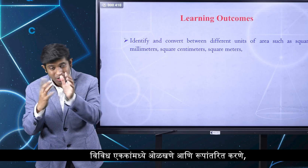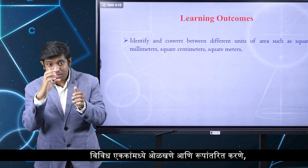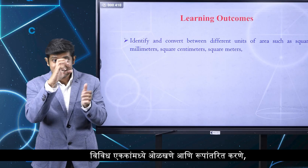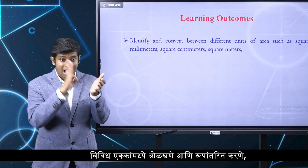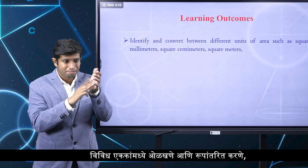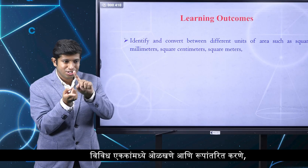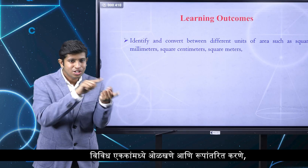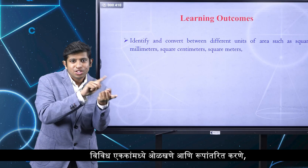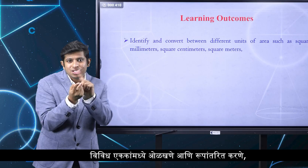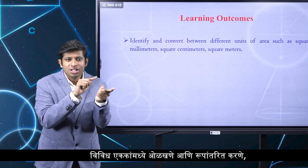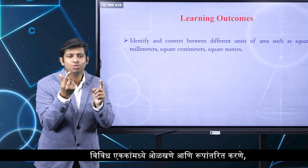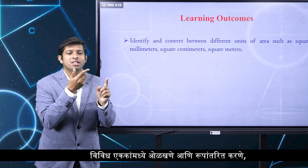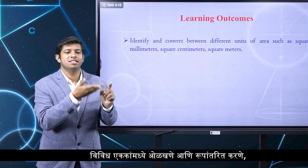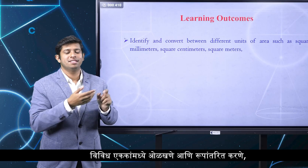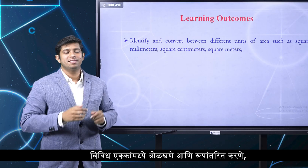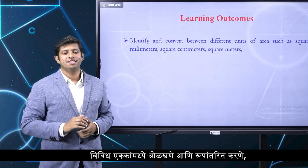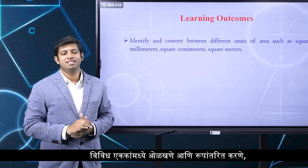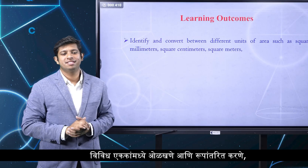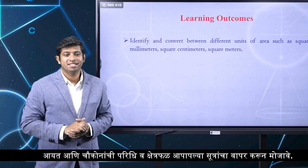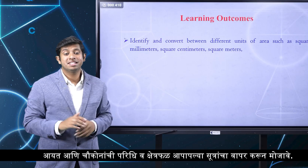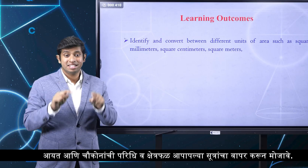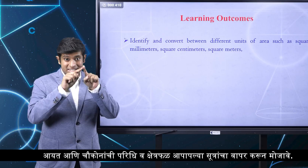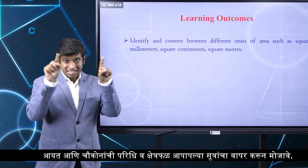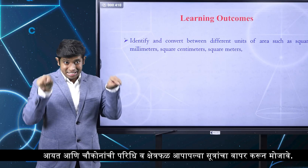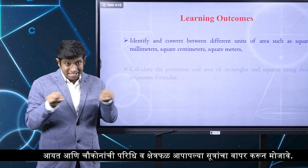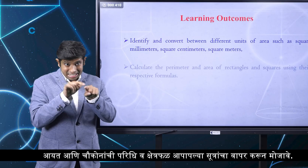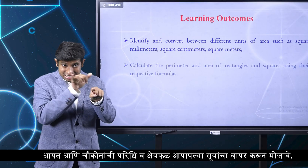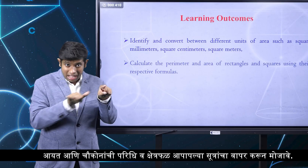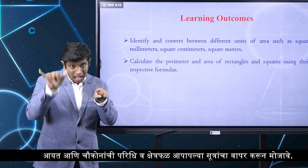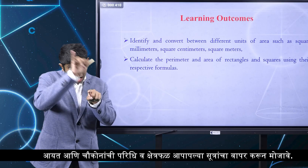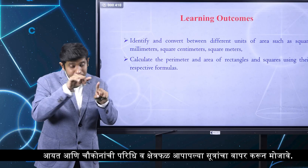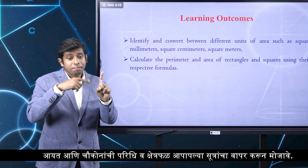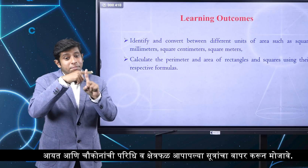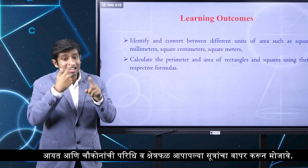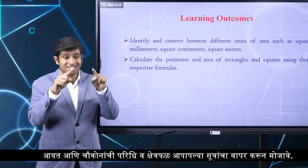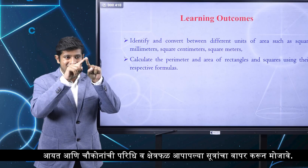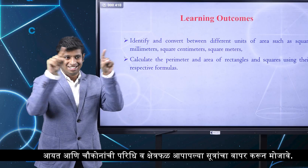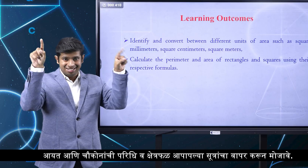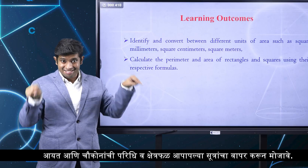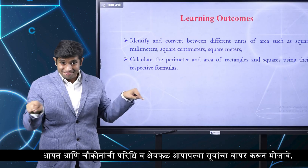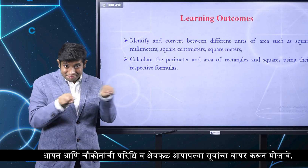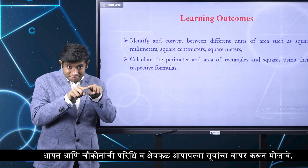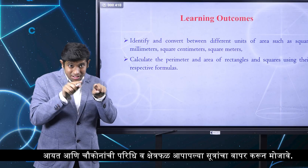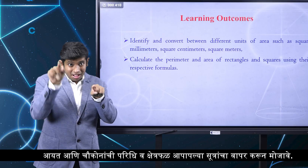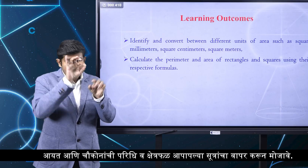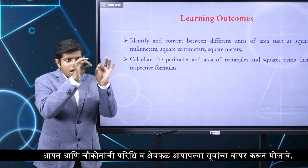एककांमध्ये ओळखणे आणि रूपांतरित करणे। आयत आणि चौकोनांची परिधी व क्षेत्रफळ